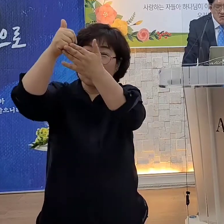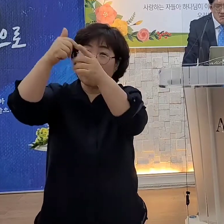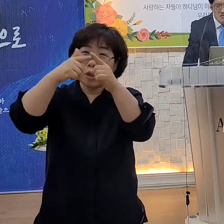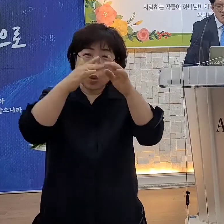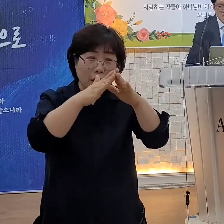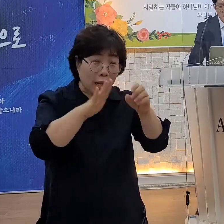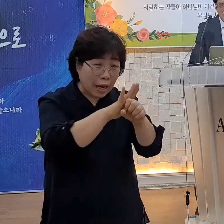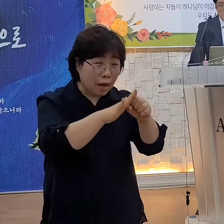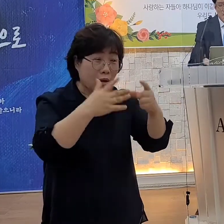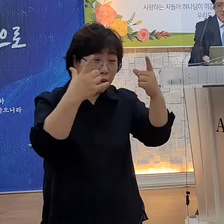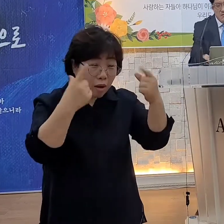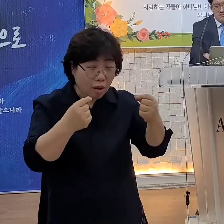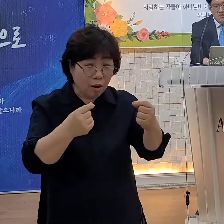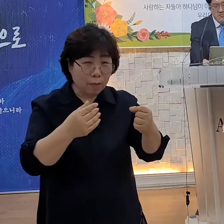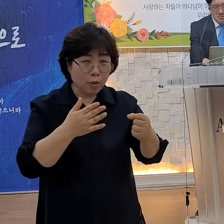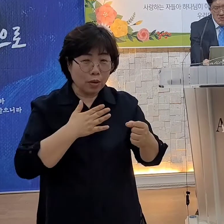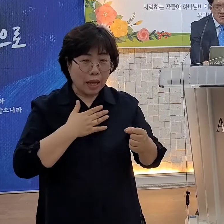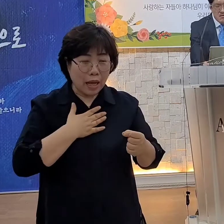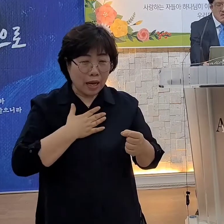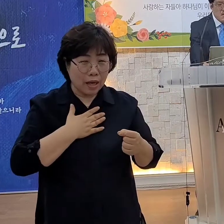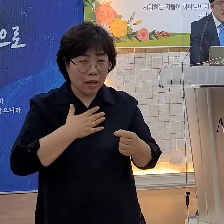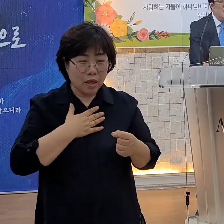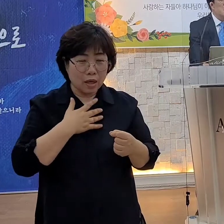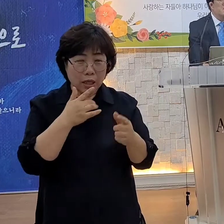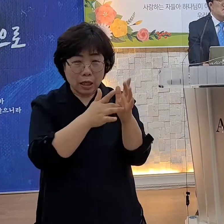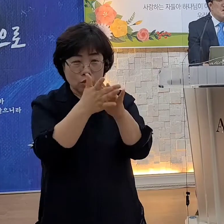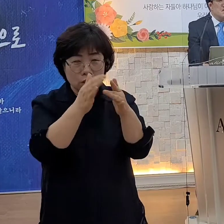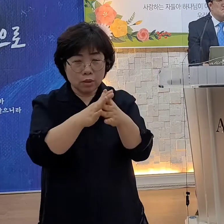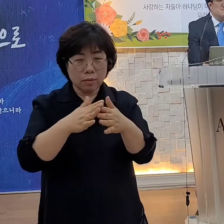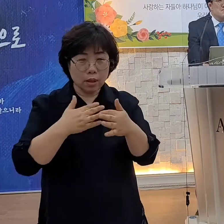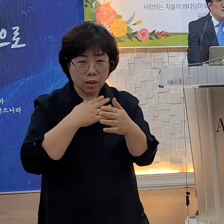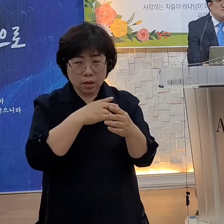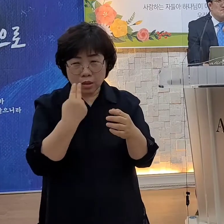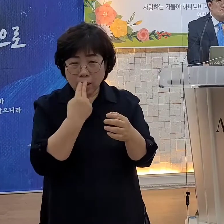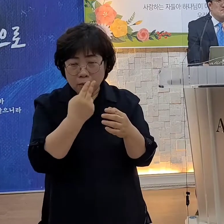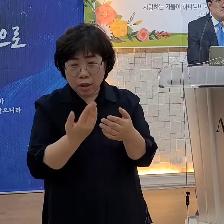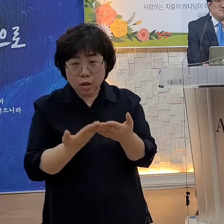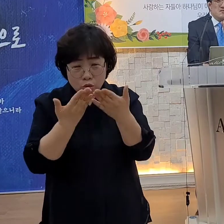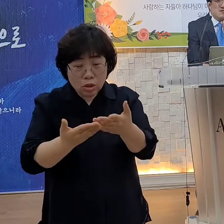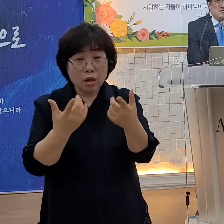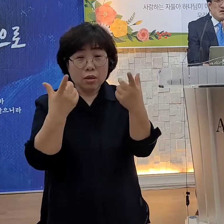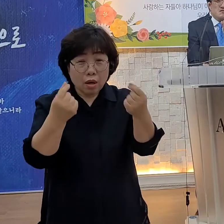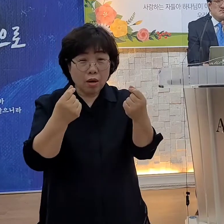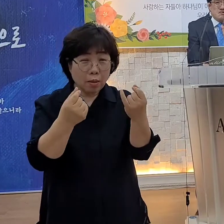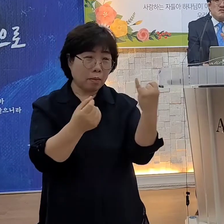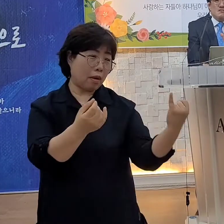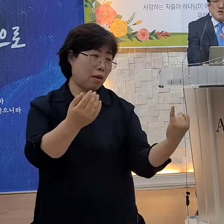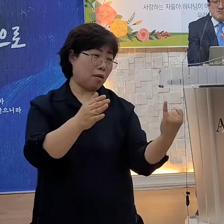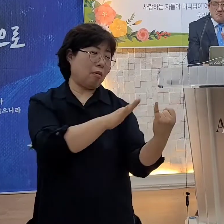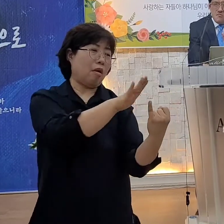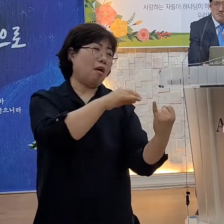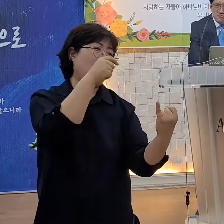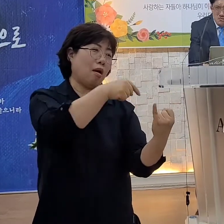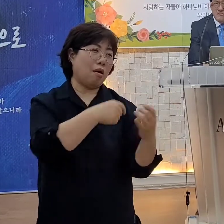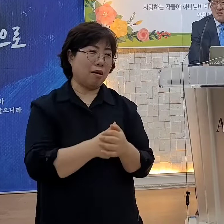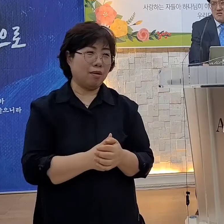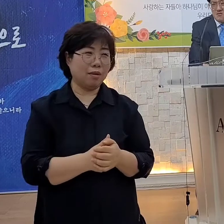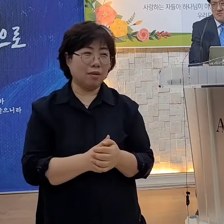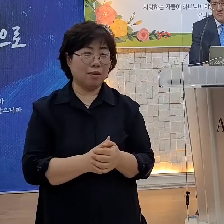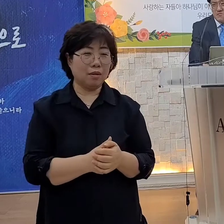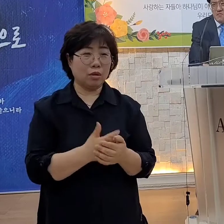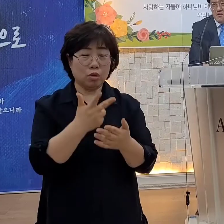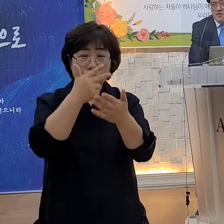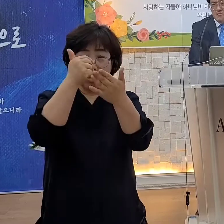교회를 사랑하시고 자신을 주심같이 하라. 이 무슨 말이에요? 주님께서 자신을 주셨다는 말이 무슨 말이에요? 죽었단